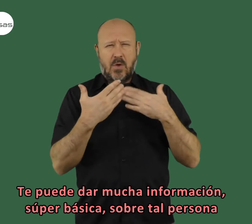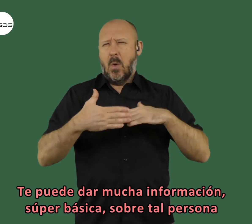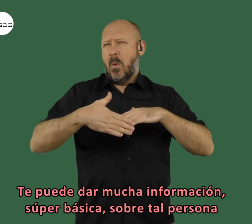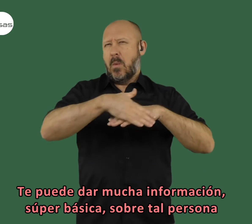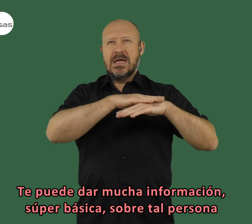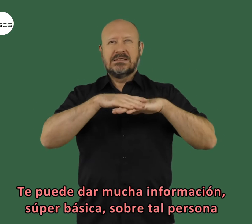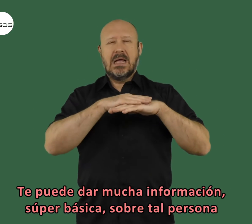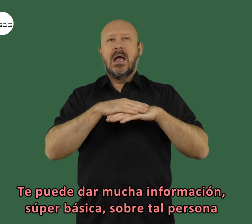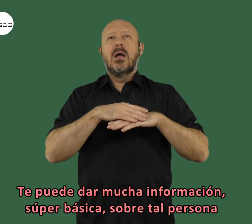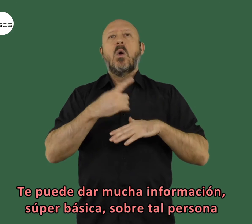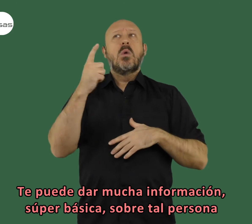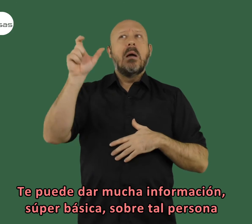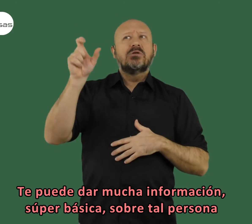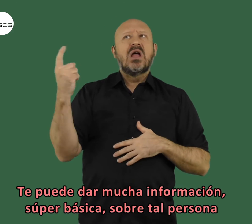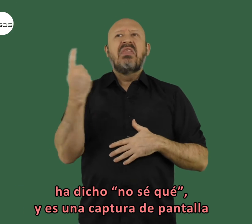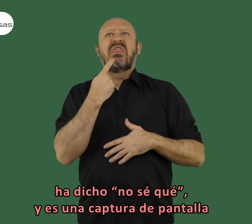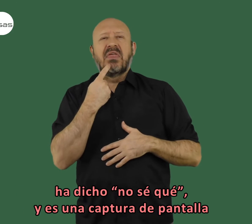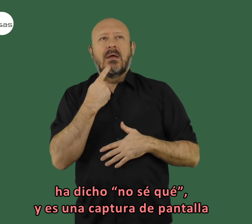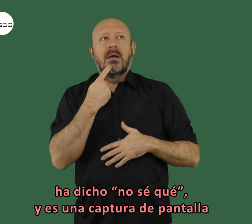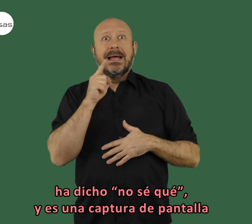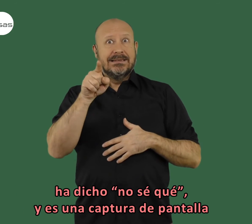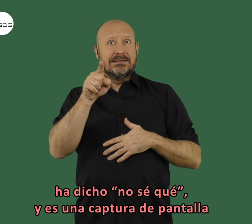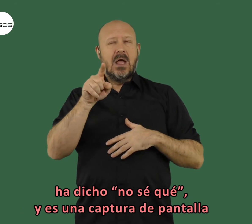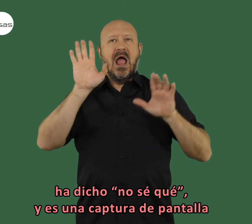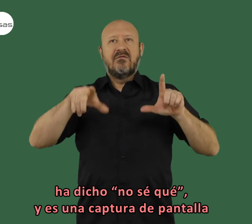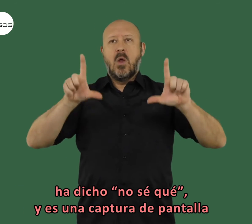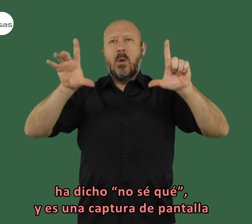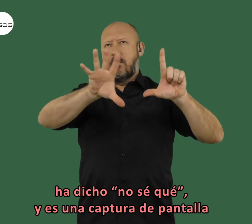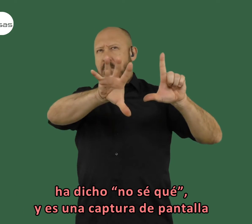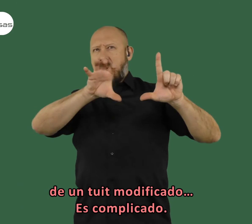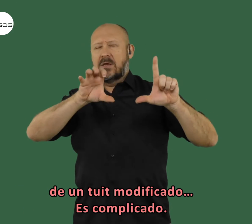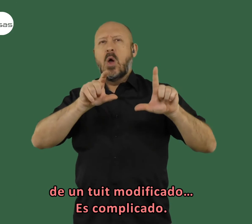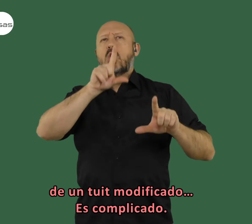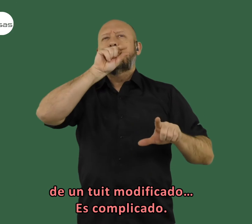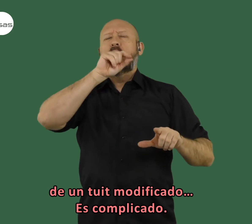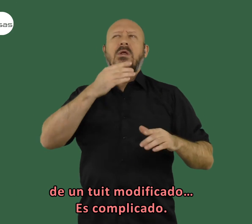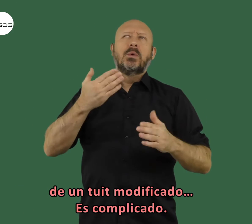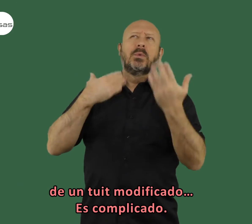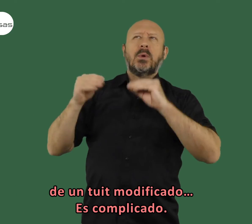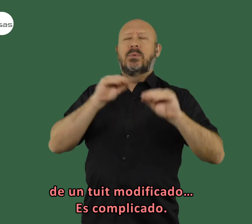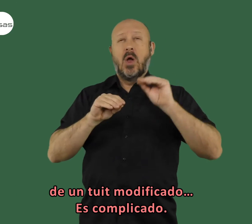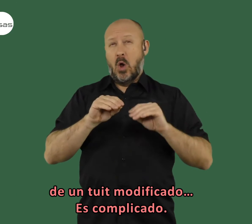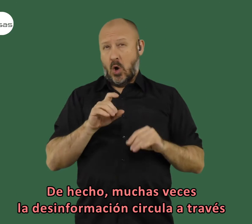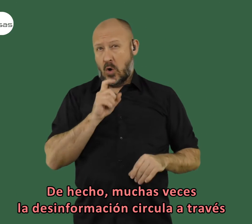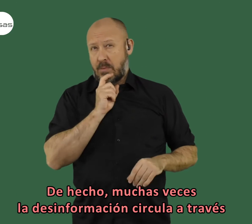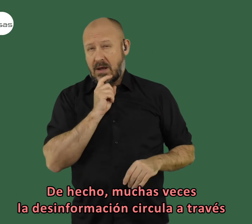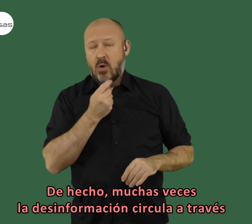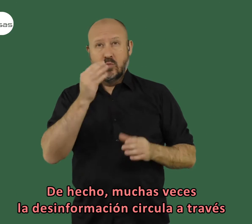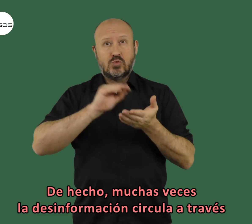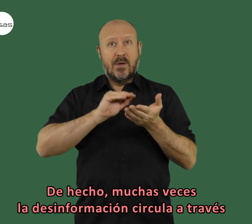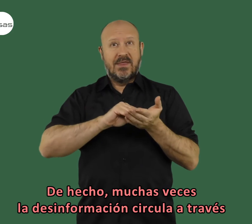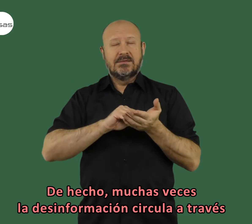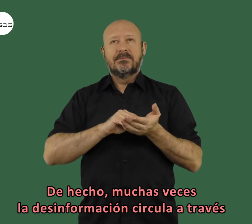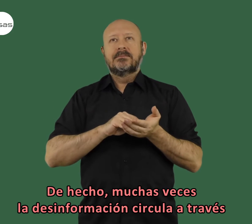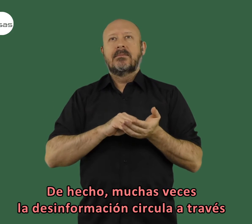información súper básica sobre tal persona ha dicho no sé qué, y es una captura de pantalla de un tuit modificado, es complicado. De